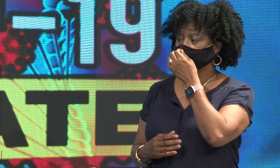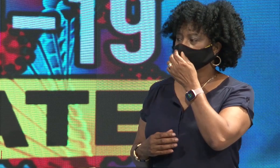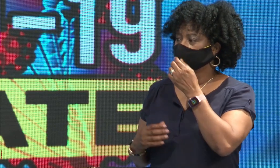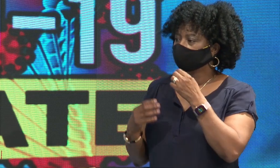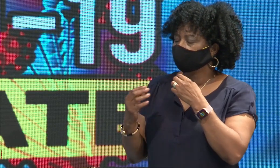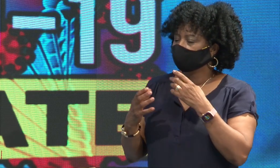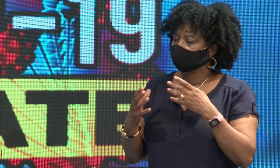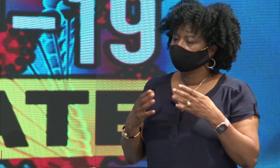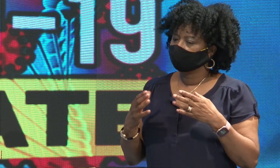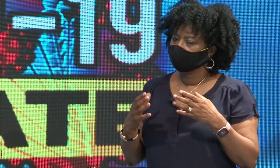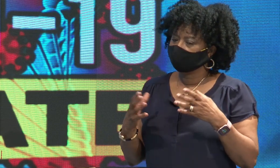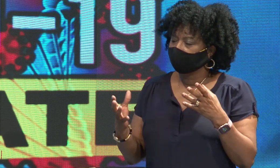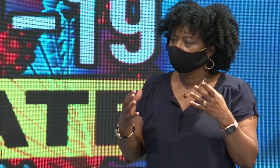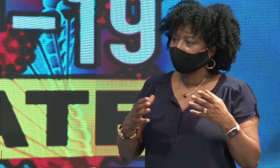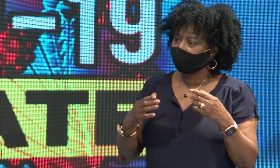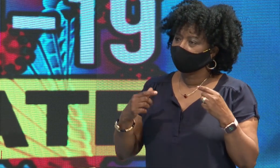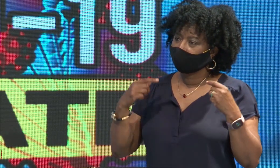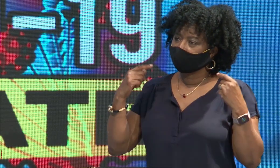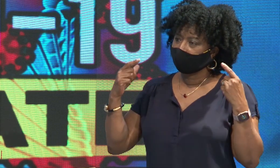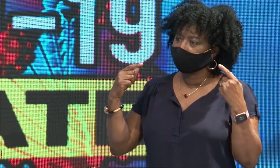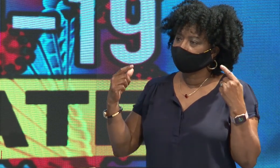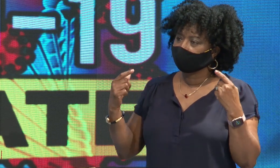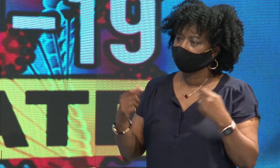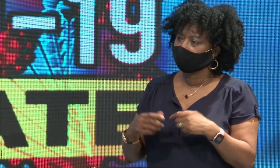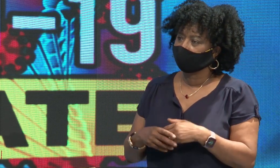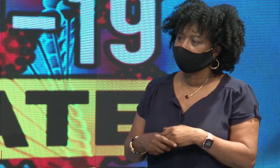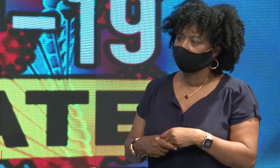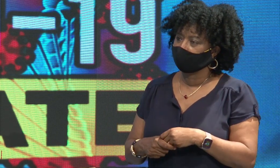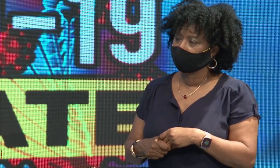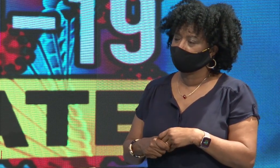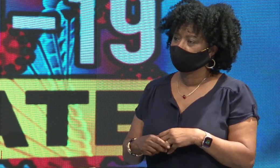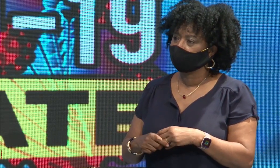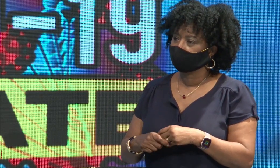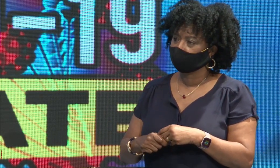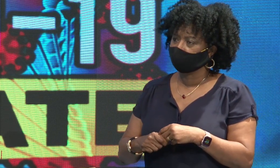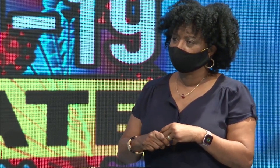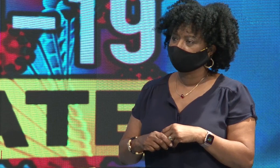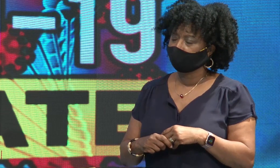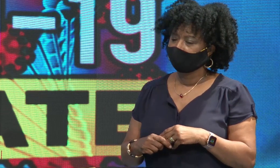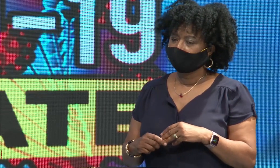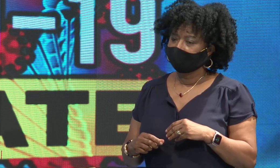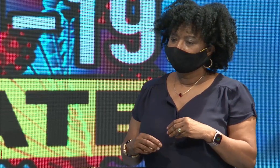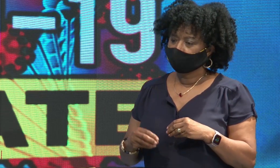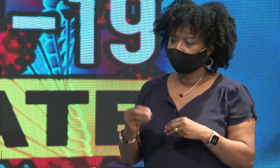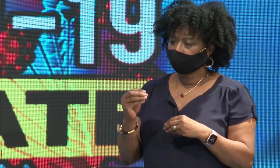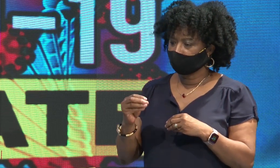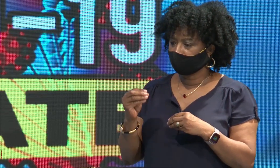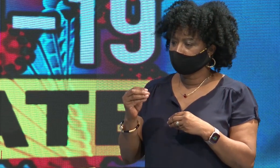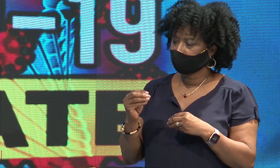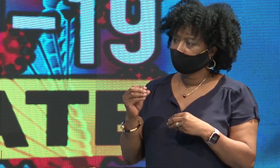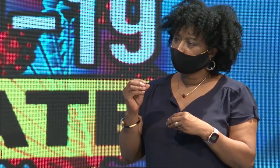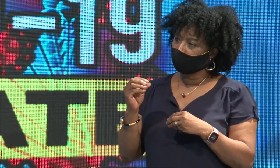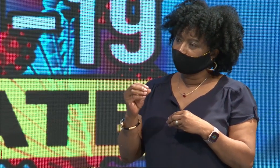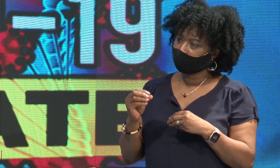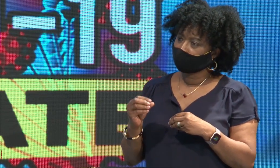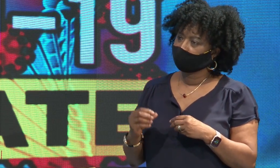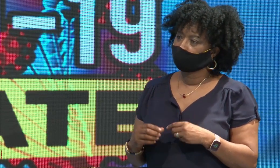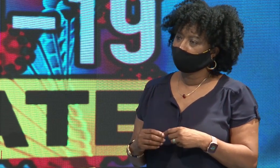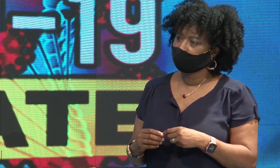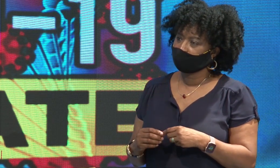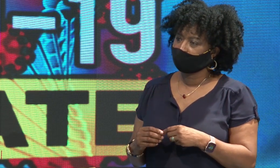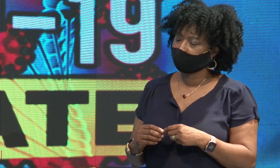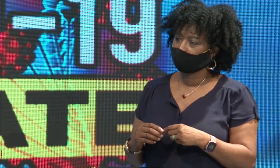En het sluit ook aan bij de hele gedachte die we hadden met Su voor Su. Su voor Su is in